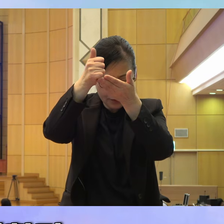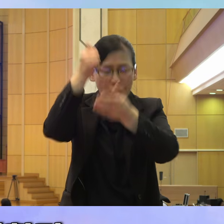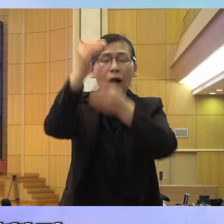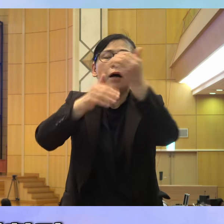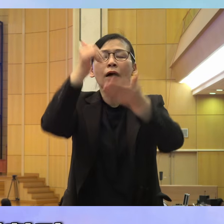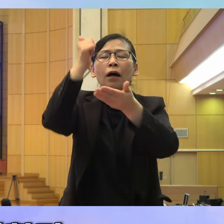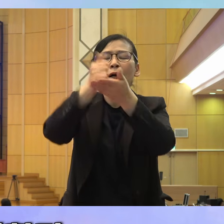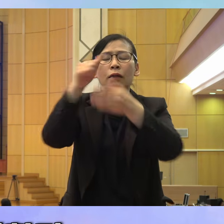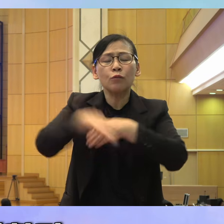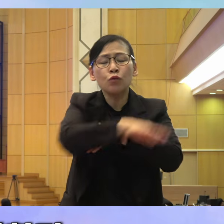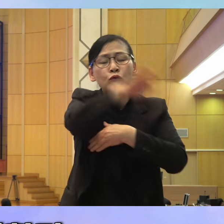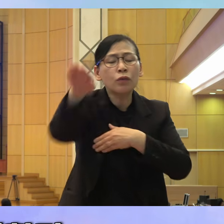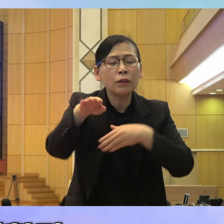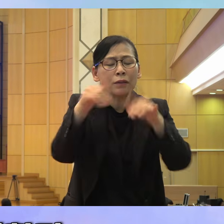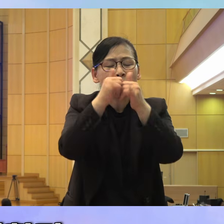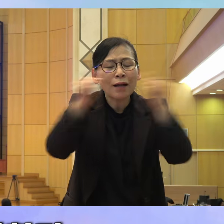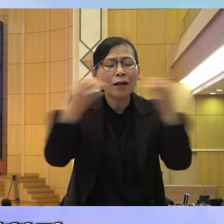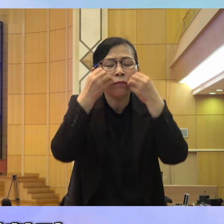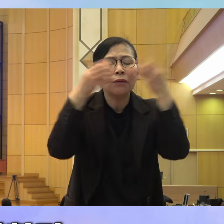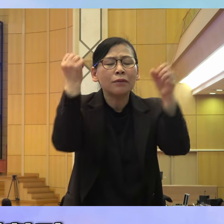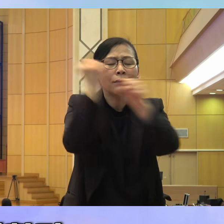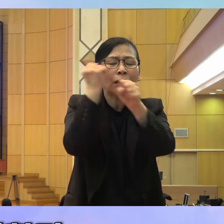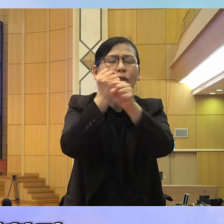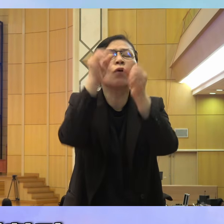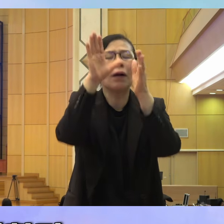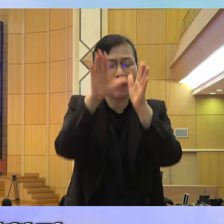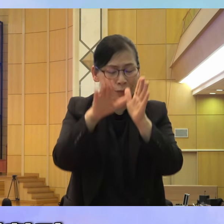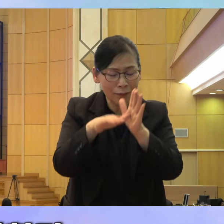하나님이 우리 사람을 창조할 때